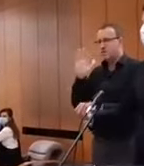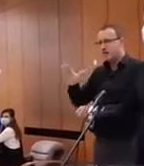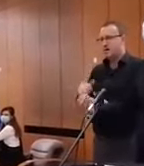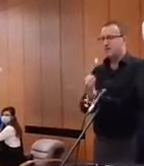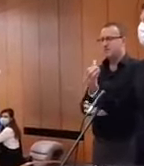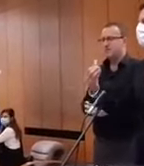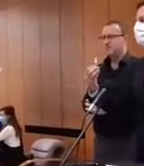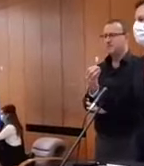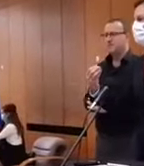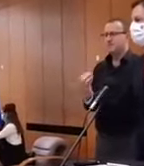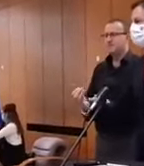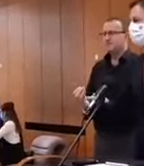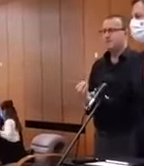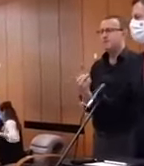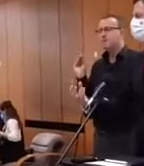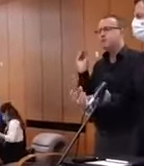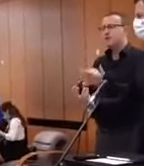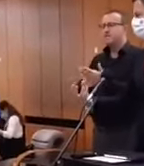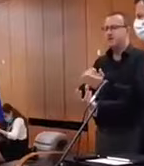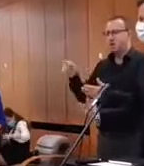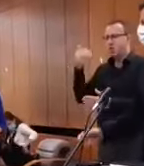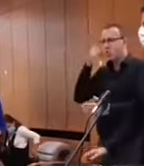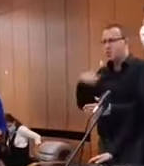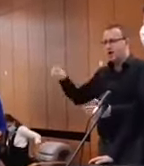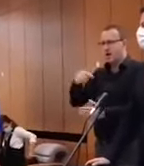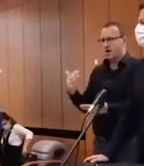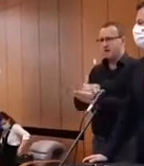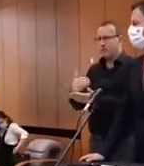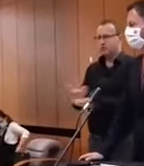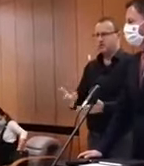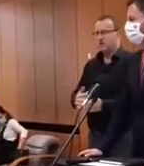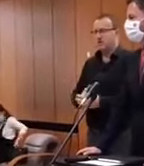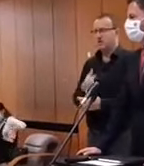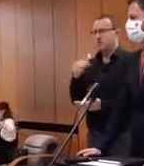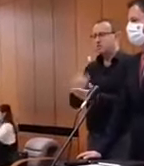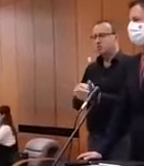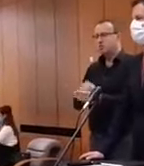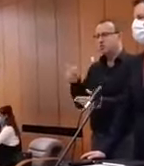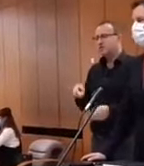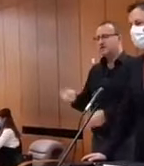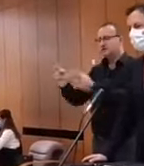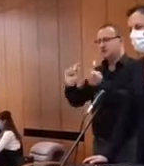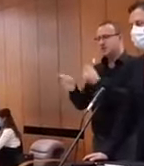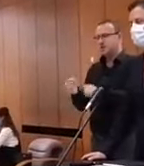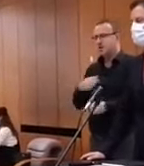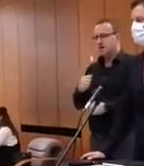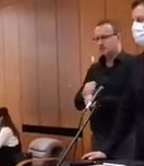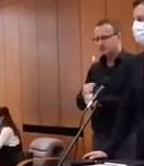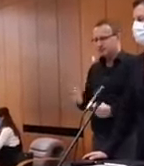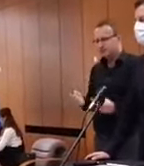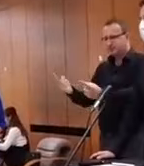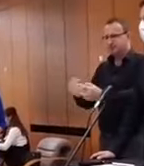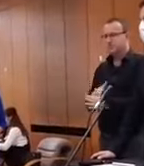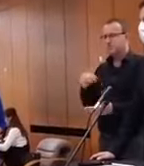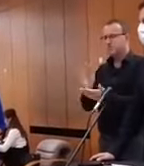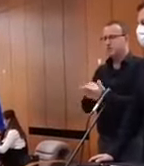konečnom dôsledku benefity občania z nej. Takže potrebujeme sa na túto cestu zmeny podujať,